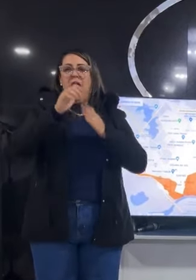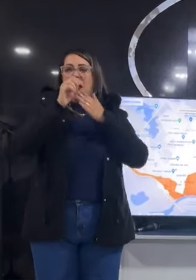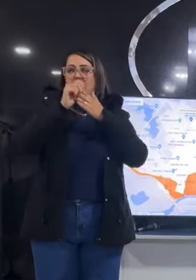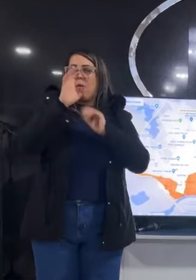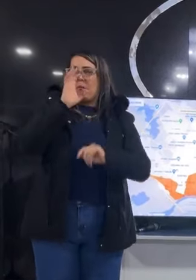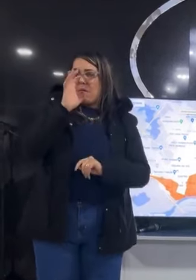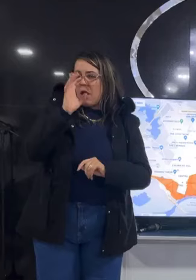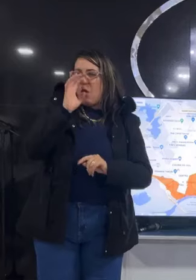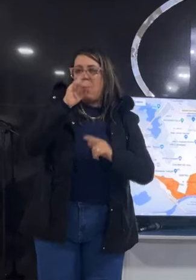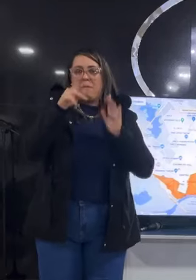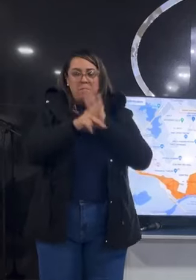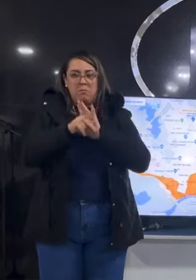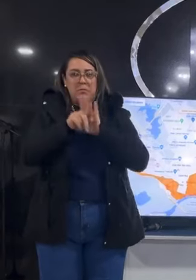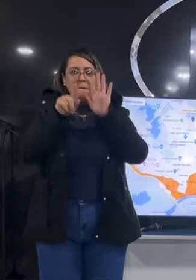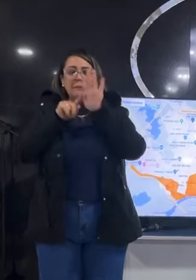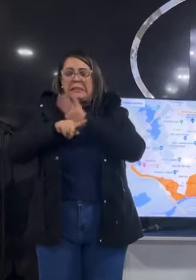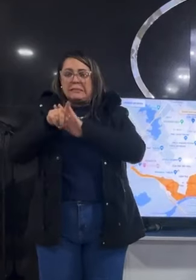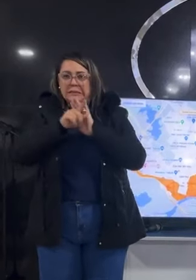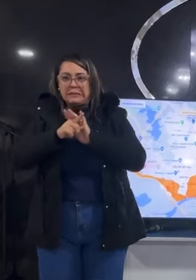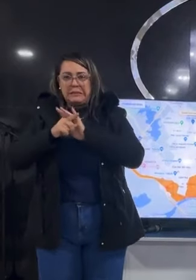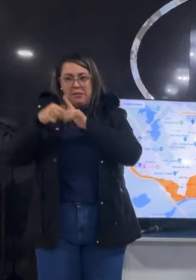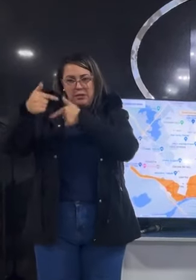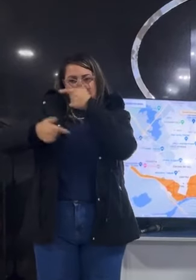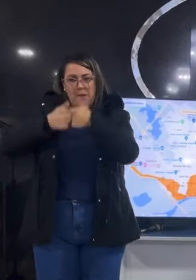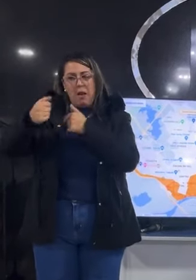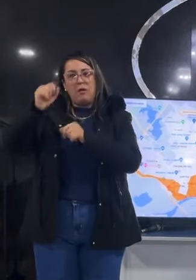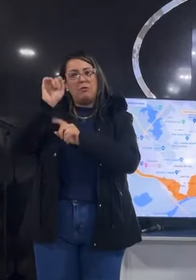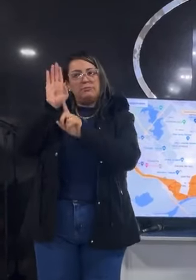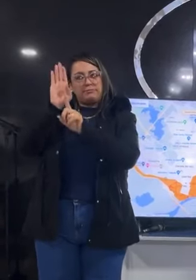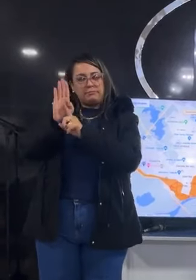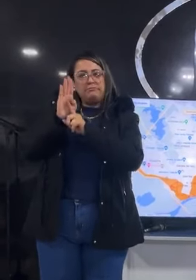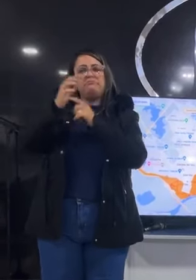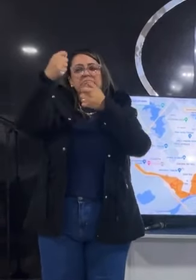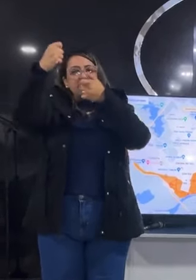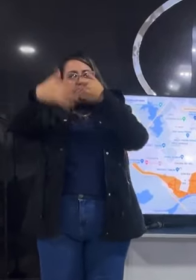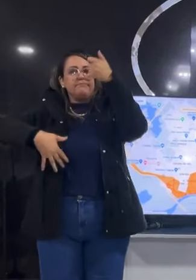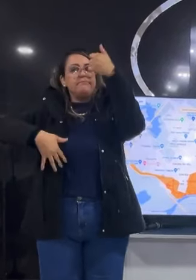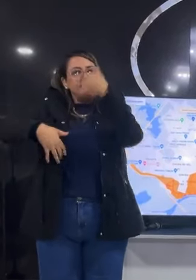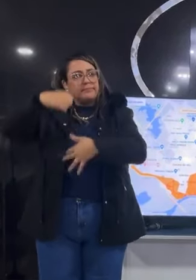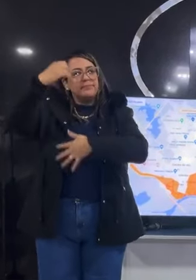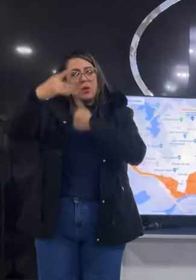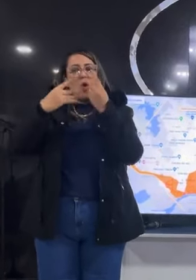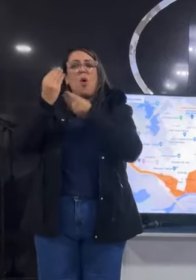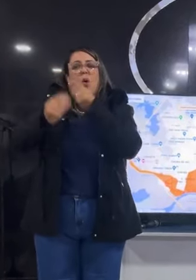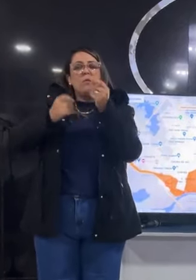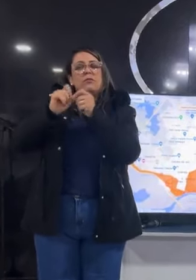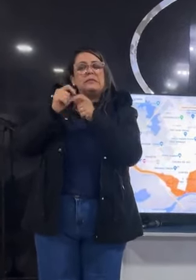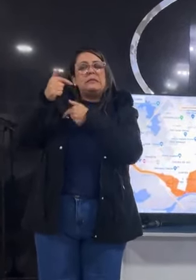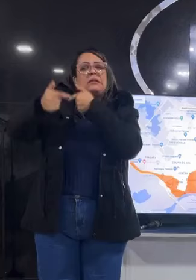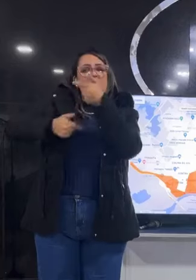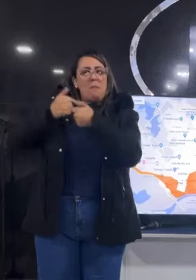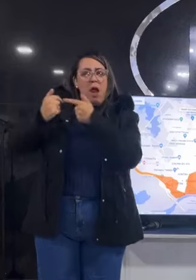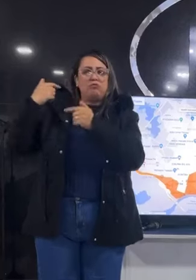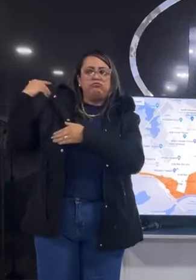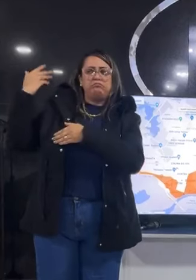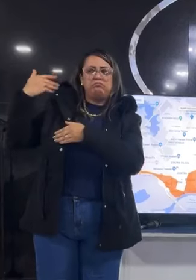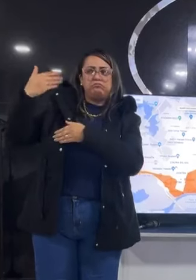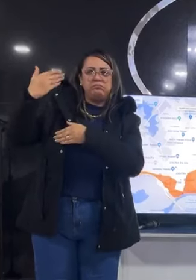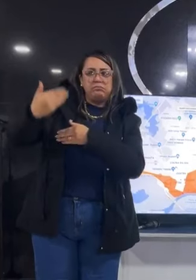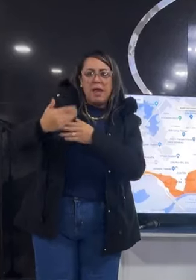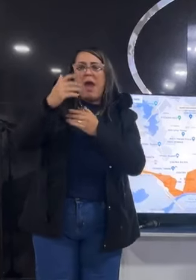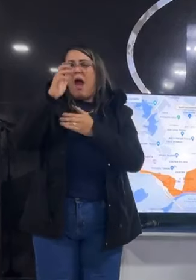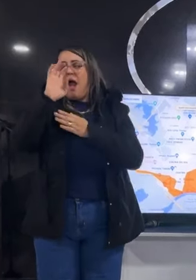da universidade eh enfim perceberam todo o trabalho que foi feito desde o início aqui né de acompanhamento